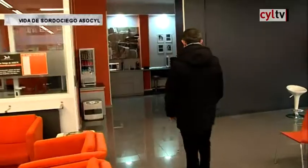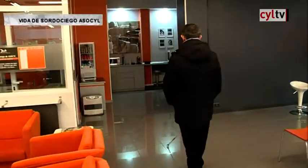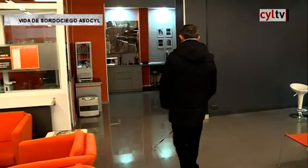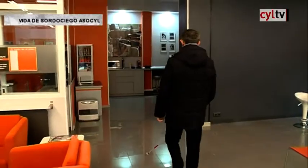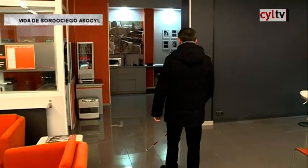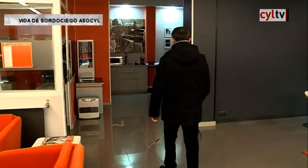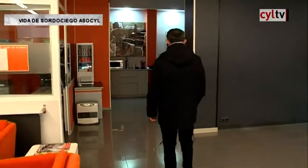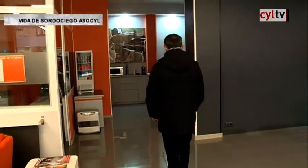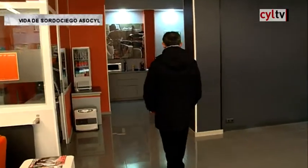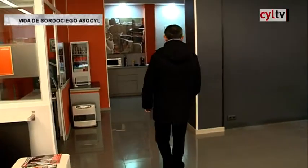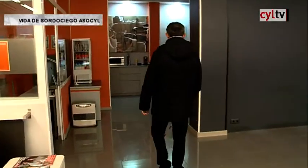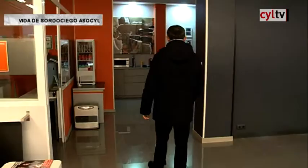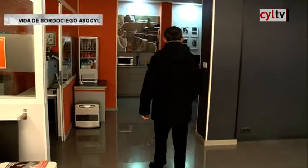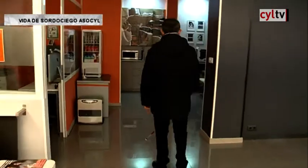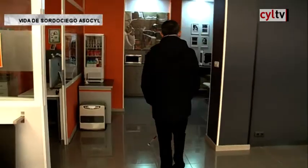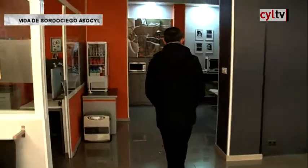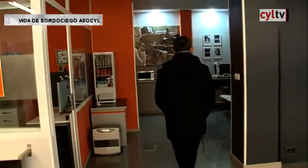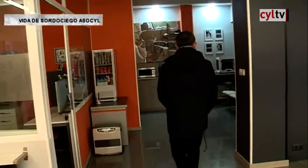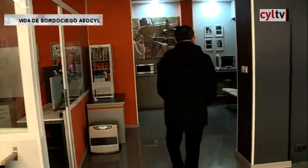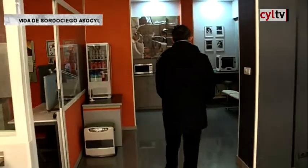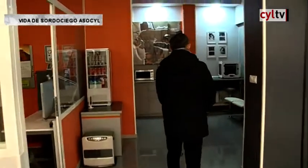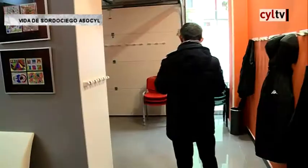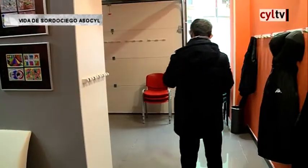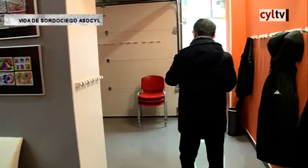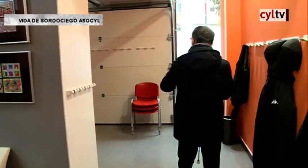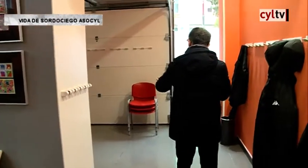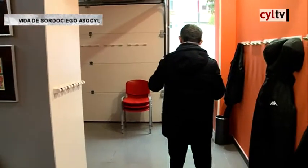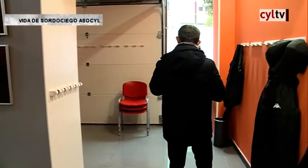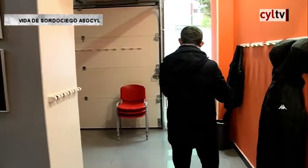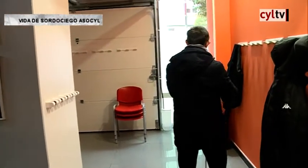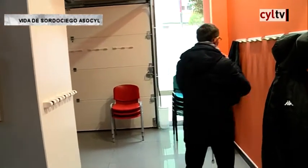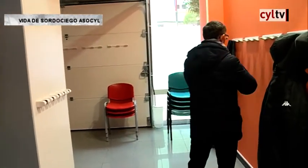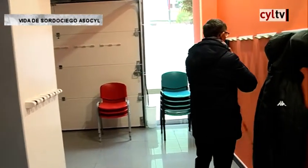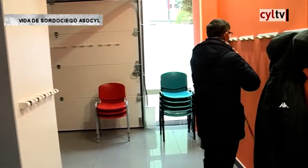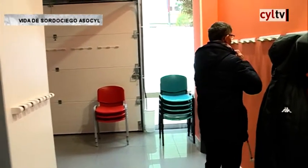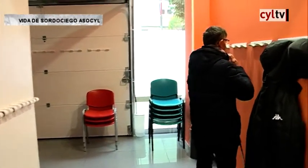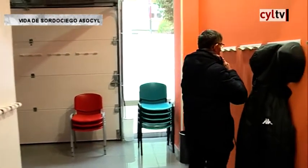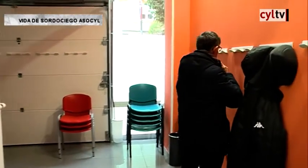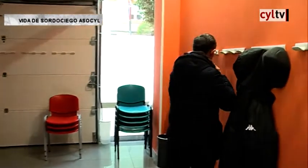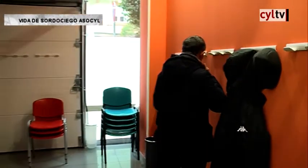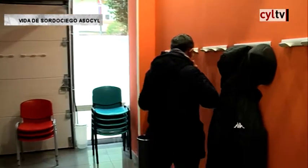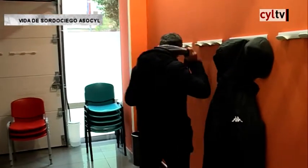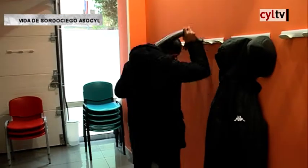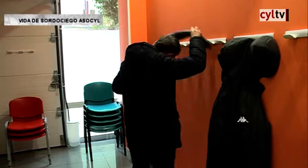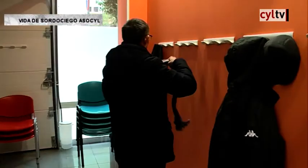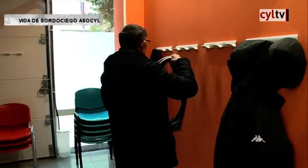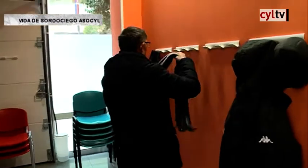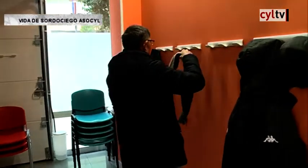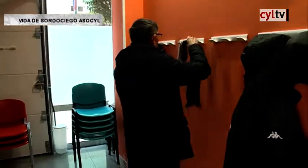Esta es la sede de ASOCIL y es el punto de encuentro que tienen todas las personas discapacitadas que vienen principalmente